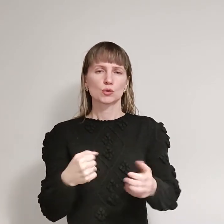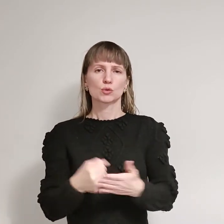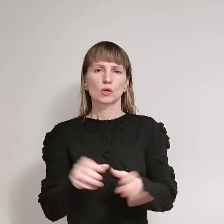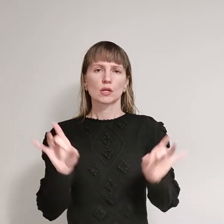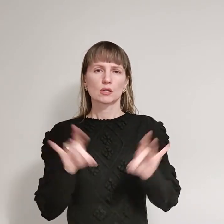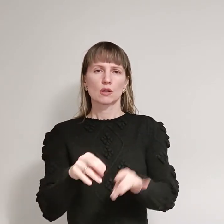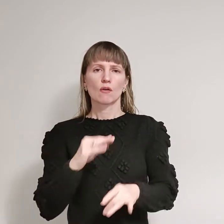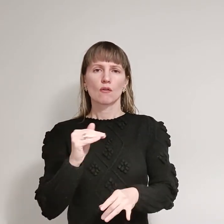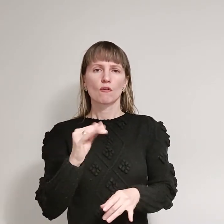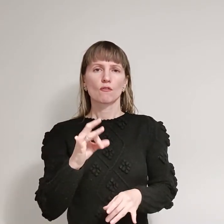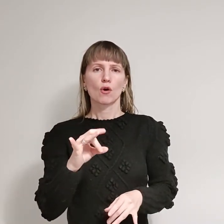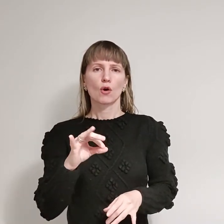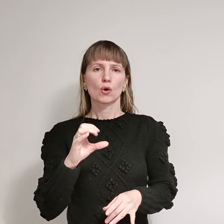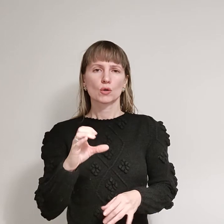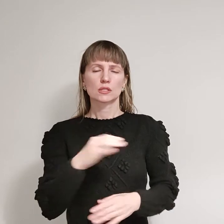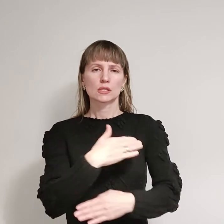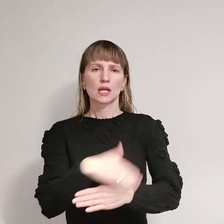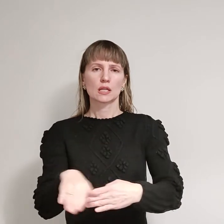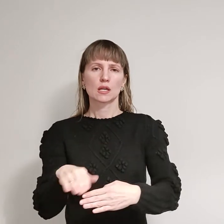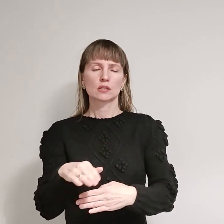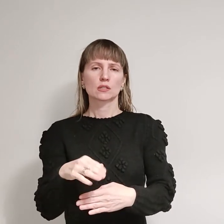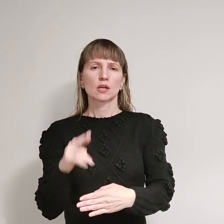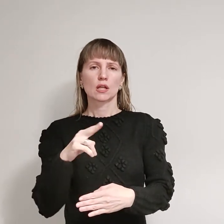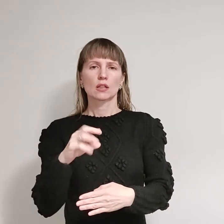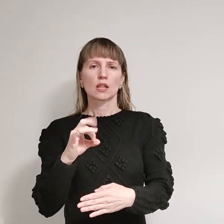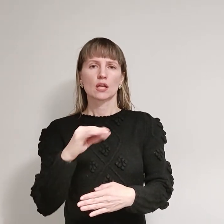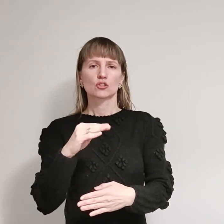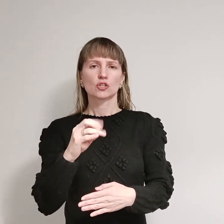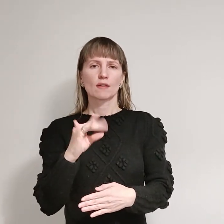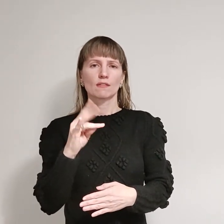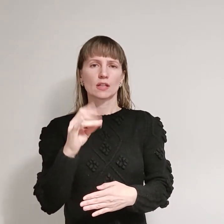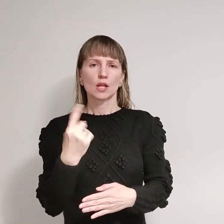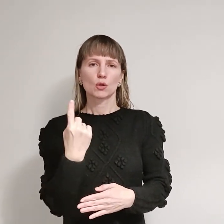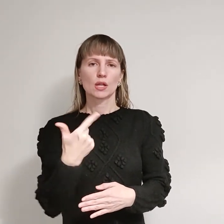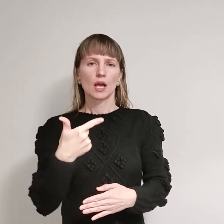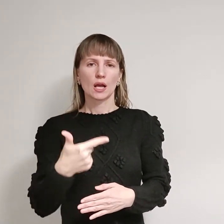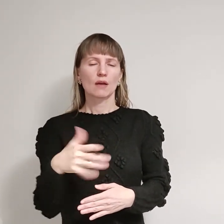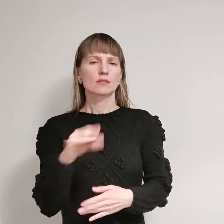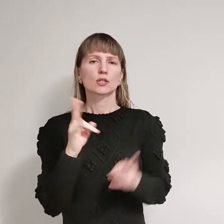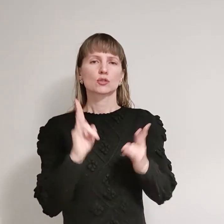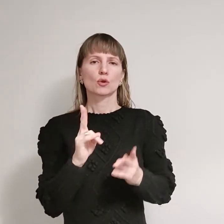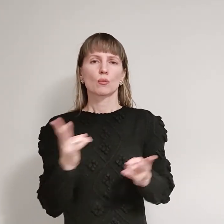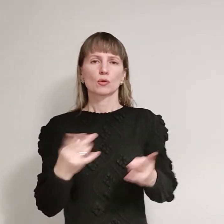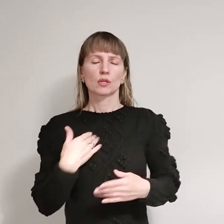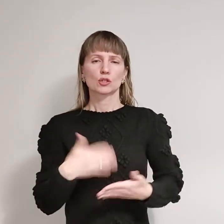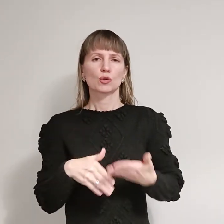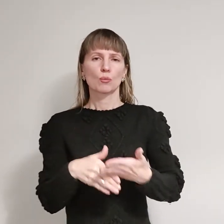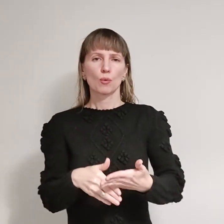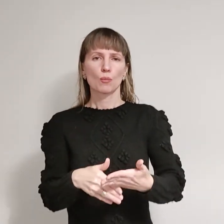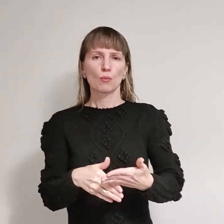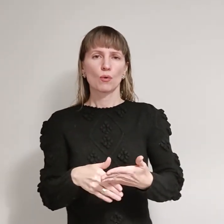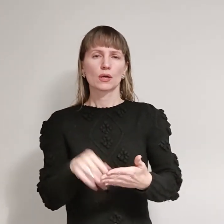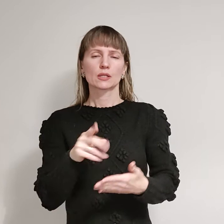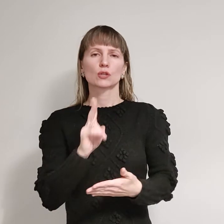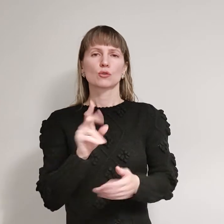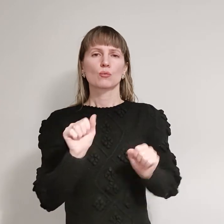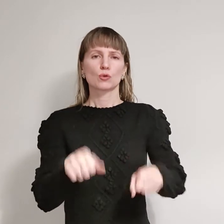«Форос», що знаходиться за адресою вулиця Державіна, 1Г. Усі, хто потребує нашої допомоги, та ті, хто може допомогти,